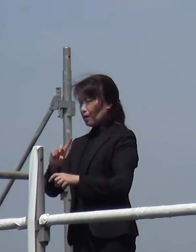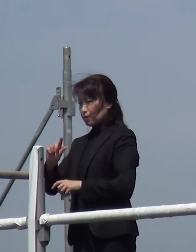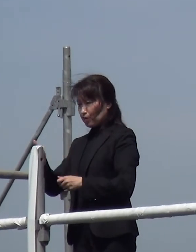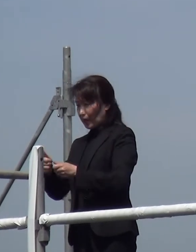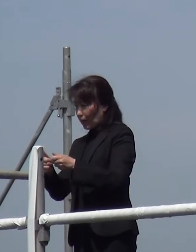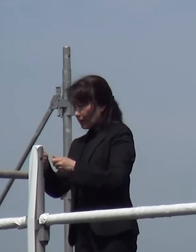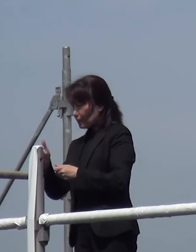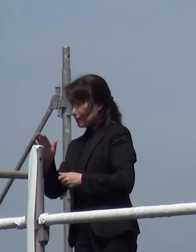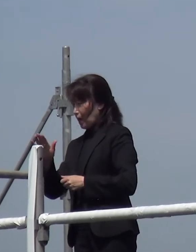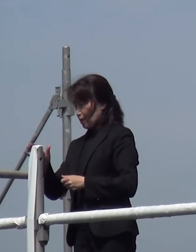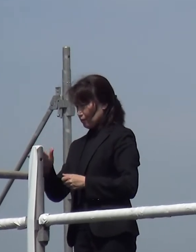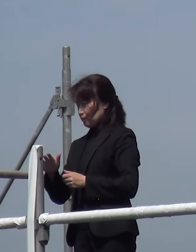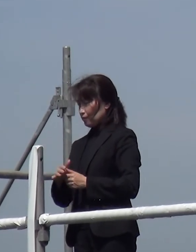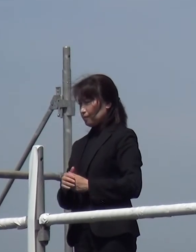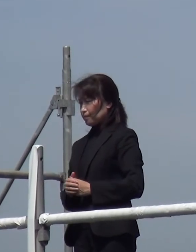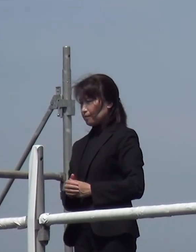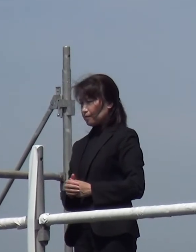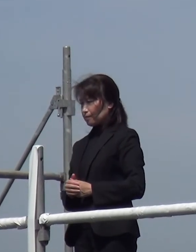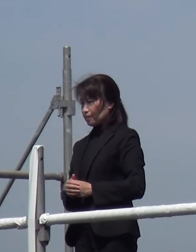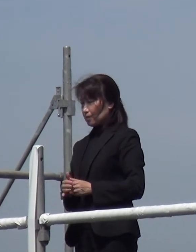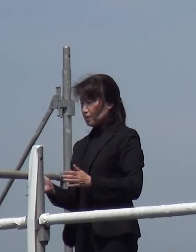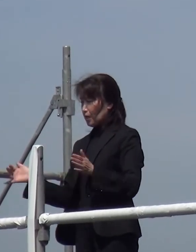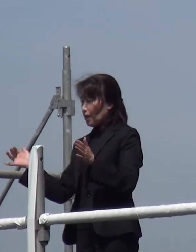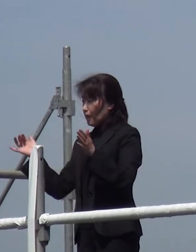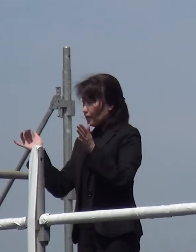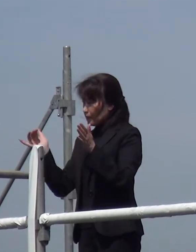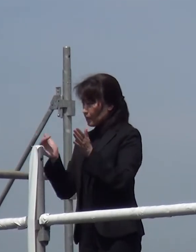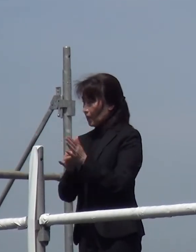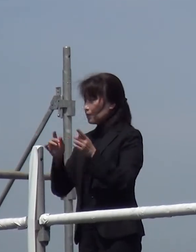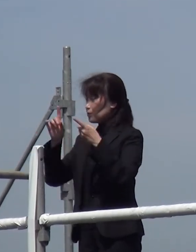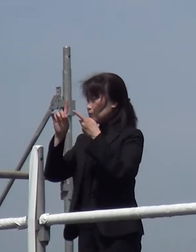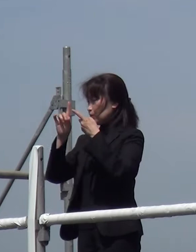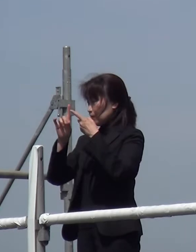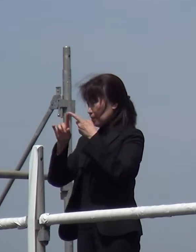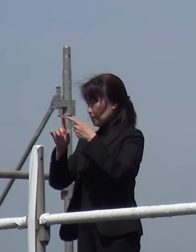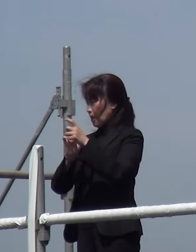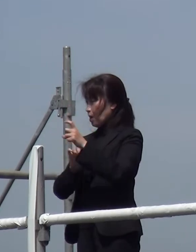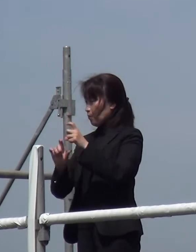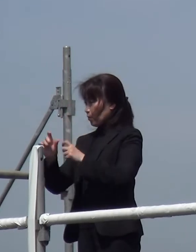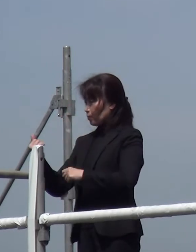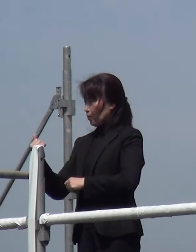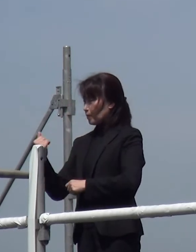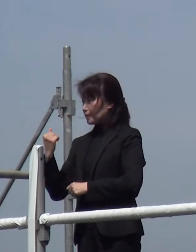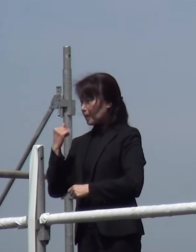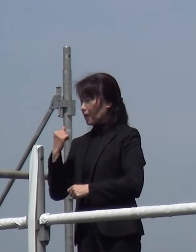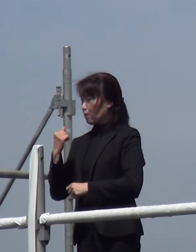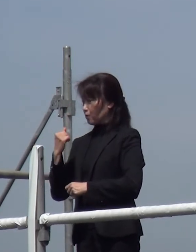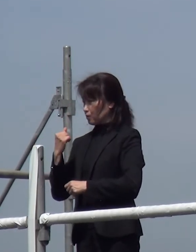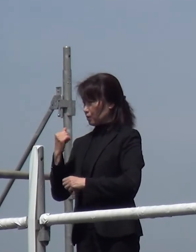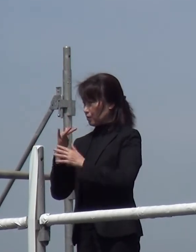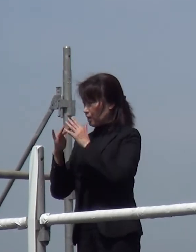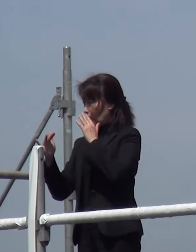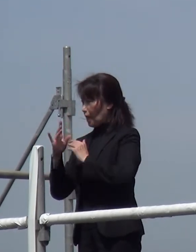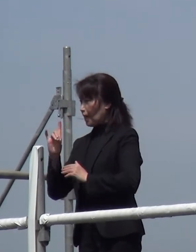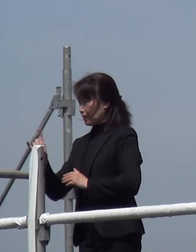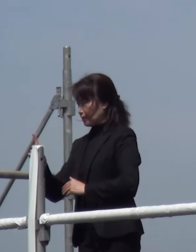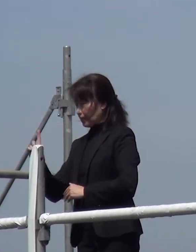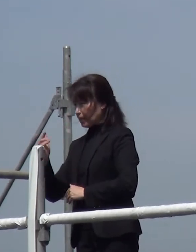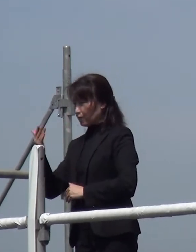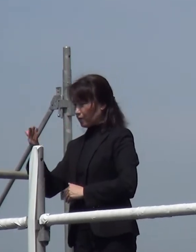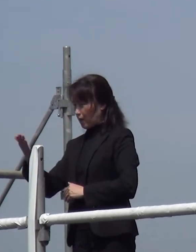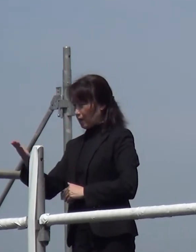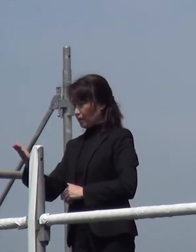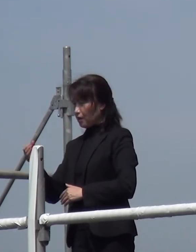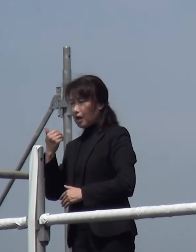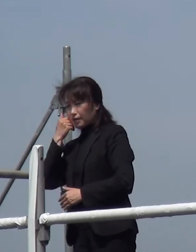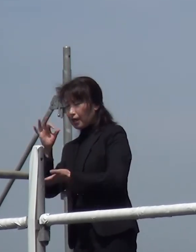から。そしてそれが最終的には最も力を持つ兵器は、どのような陣営がそれ